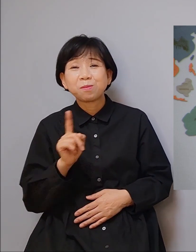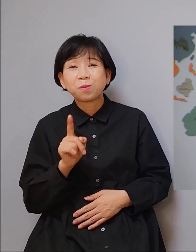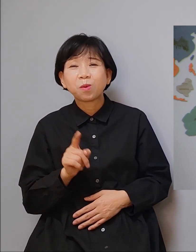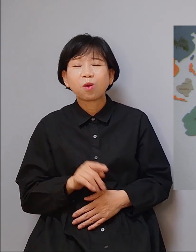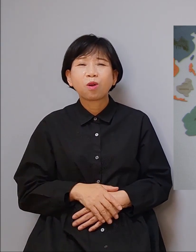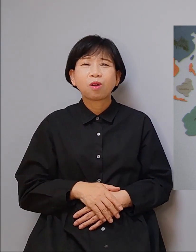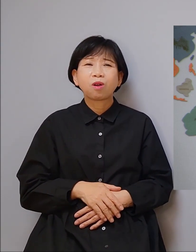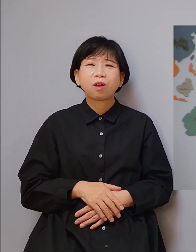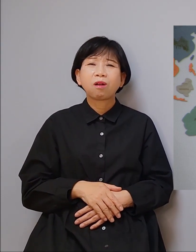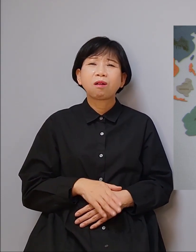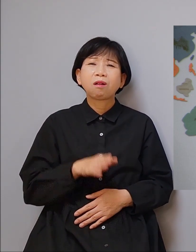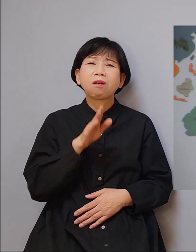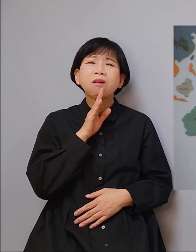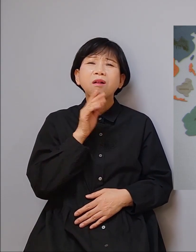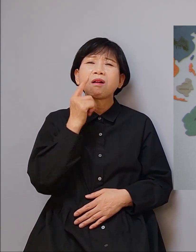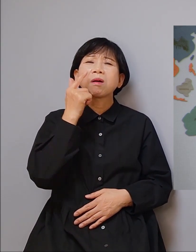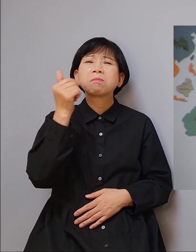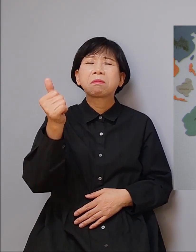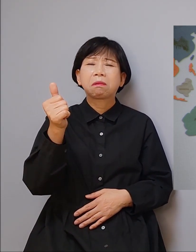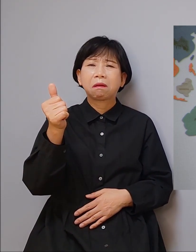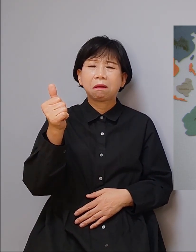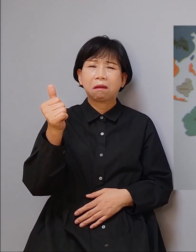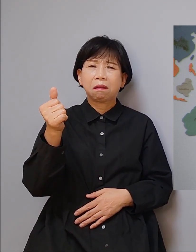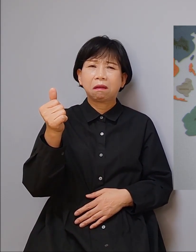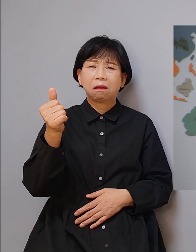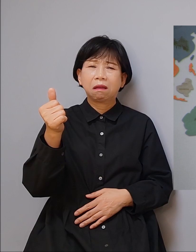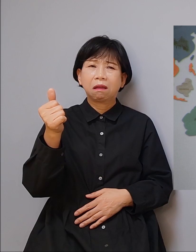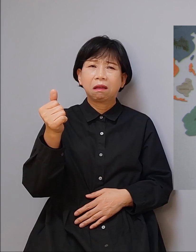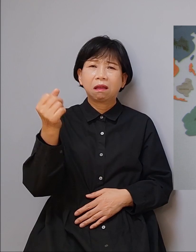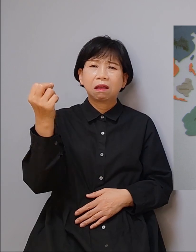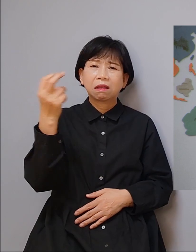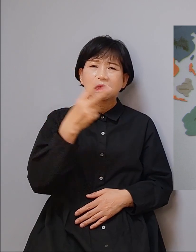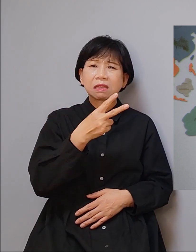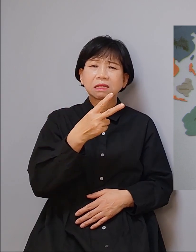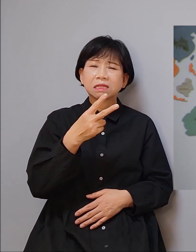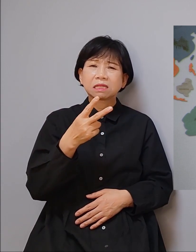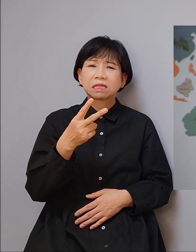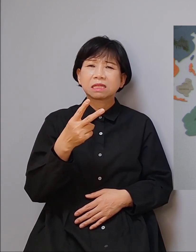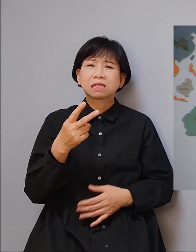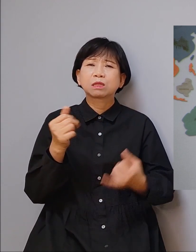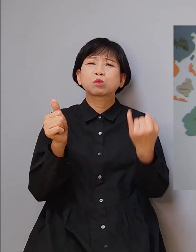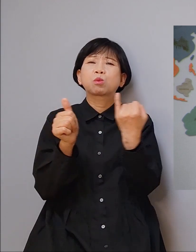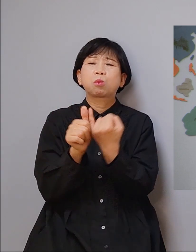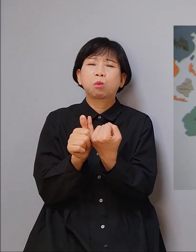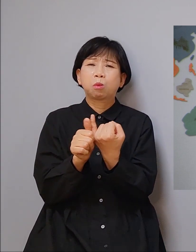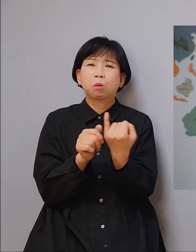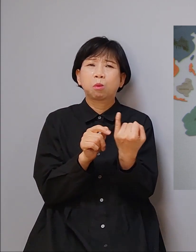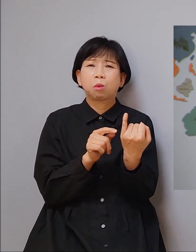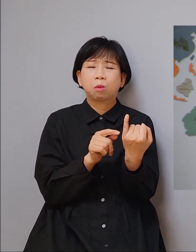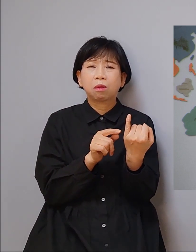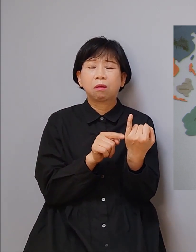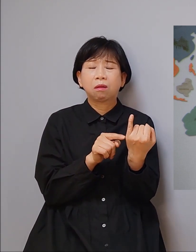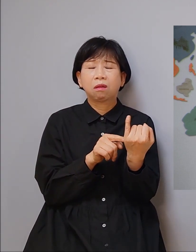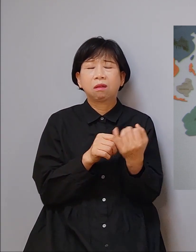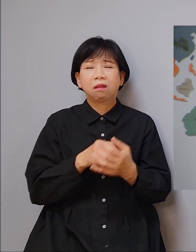친모가 재혼을 했는데 그만 이 신데렐라를 혼자 두고 이 엄마가